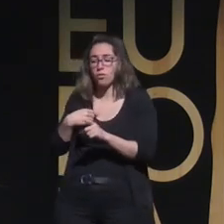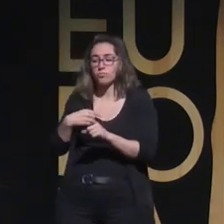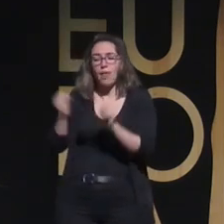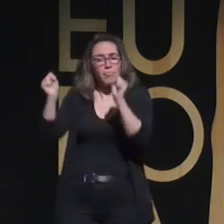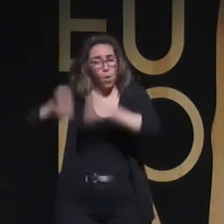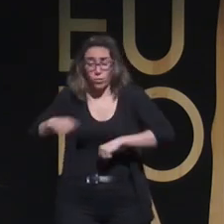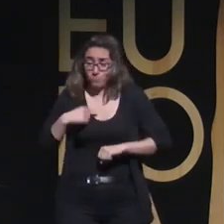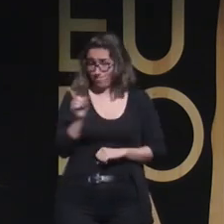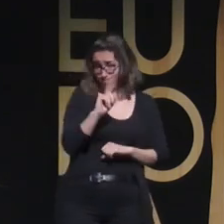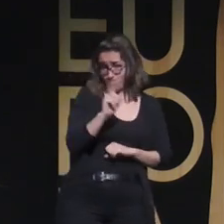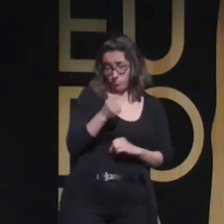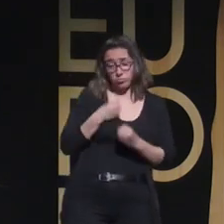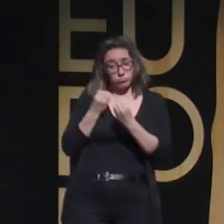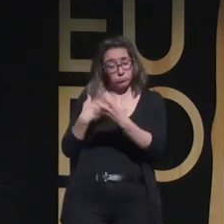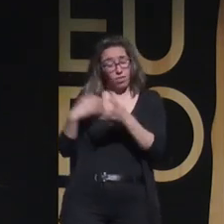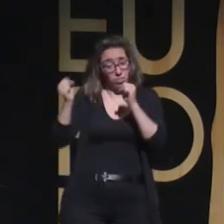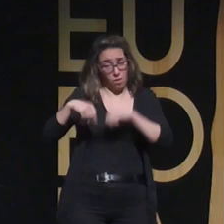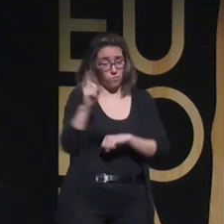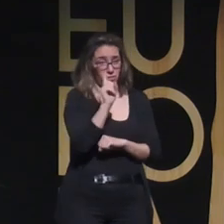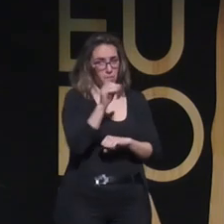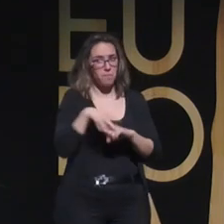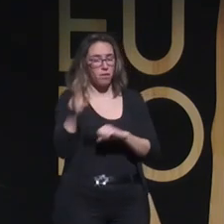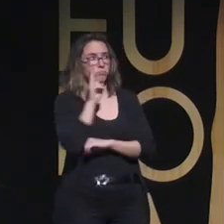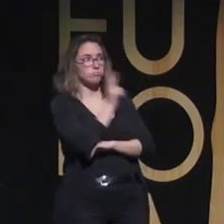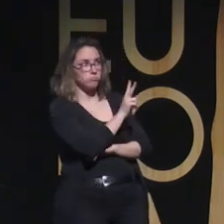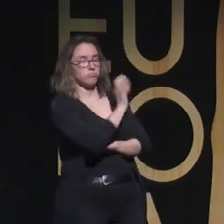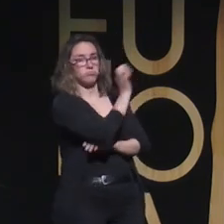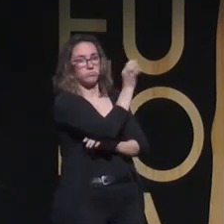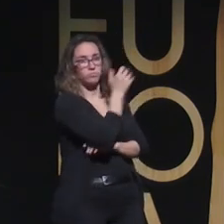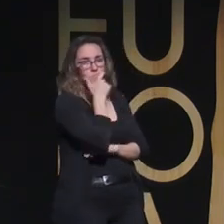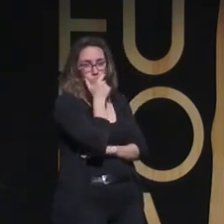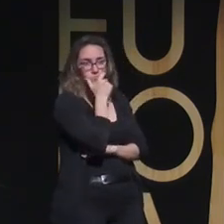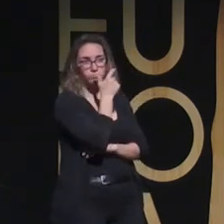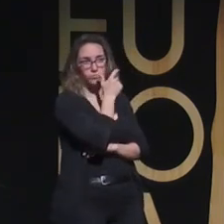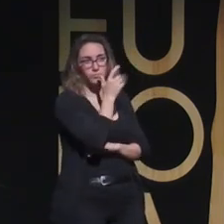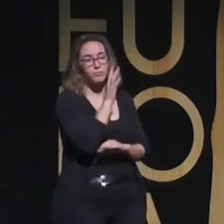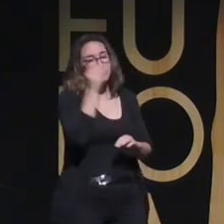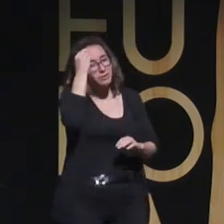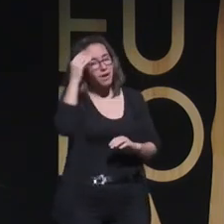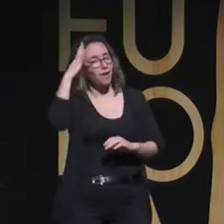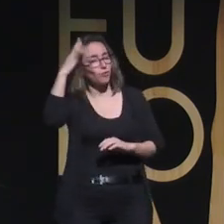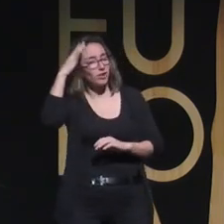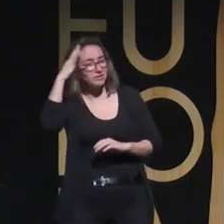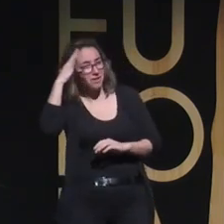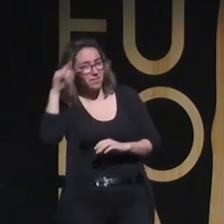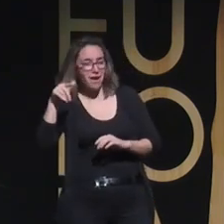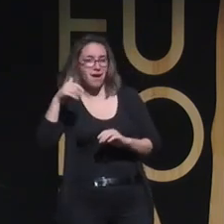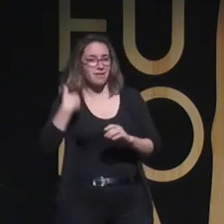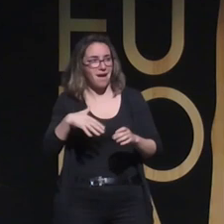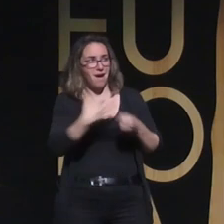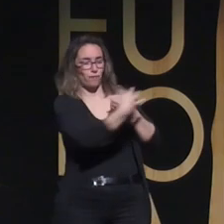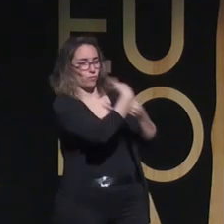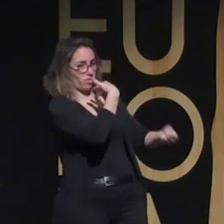si me explico. Para que entienda la voz de fuera, ahora, puede que no sea suficiente acordaros, en la adolescencia vamos perdiendo capacidad de influencia en el